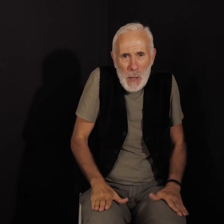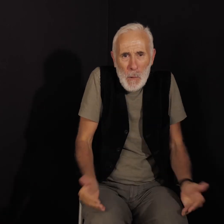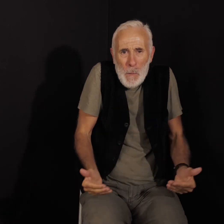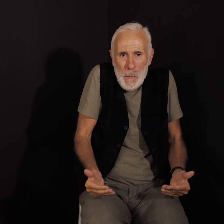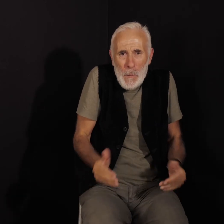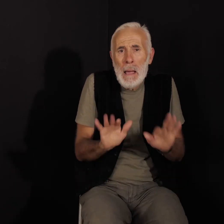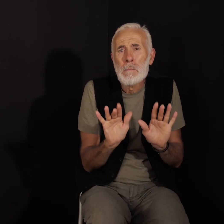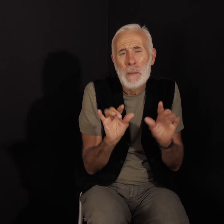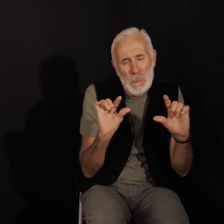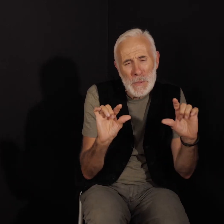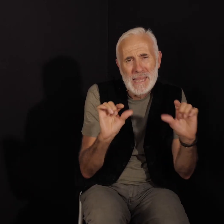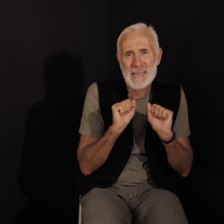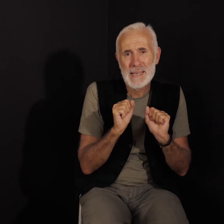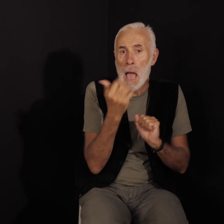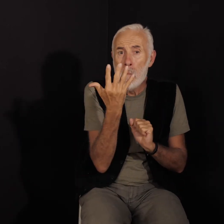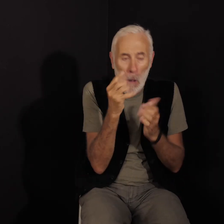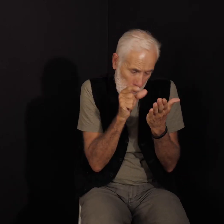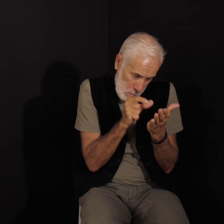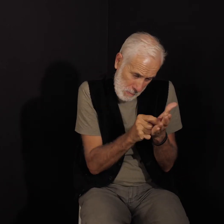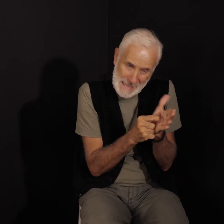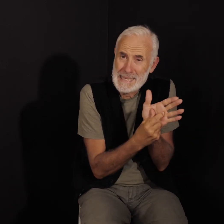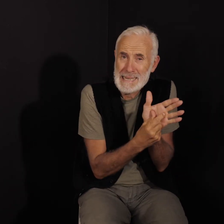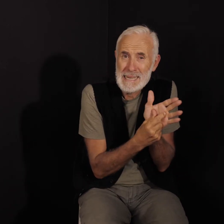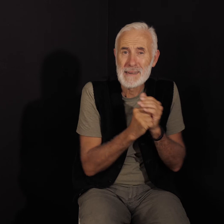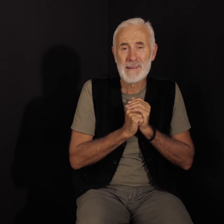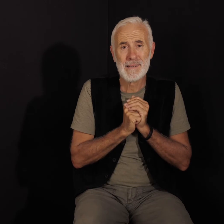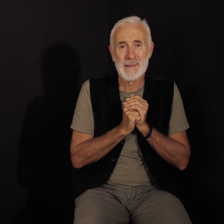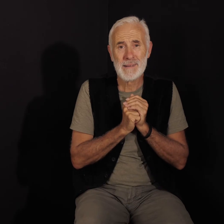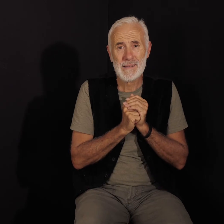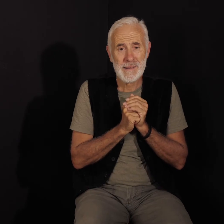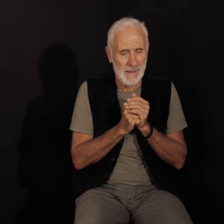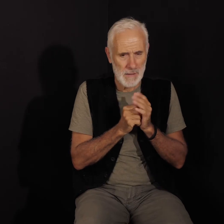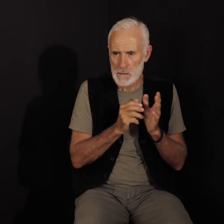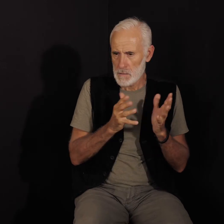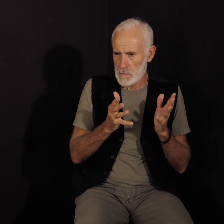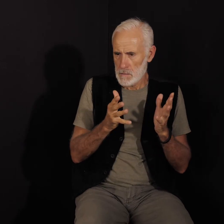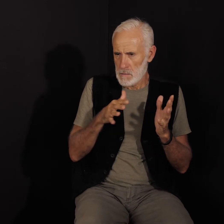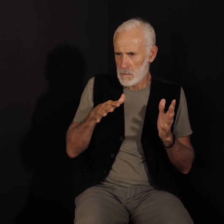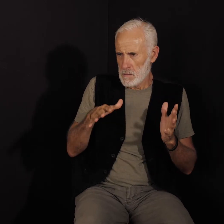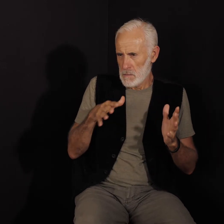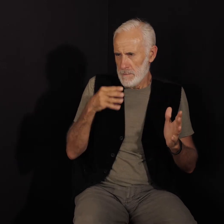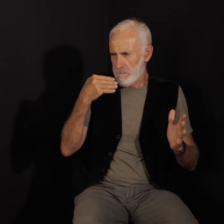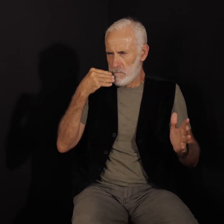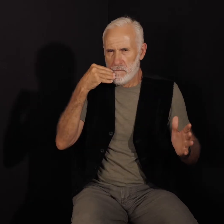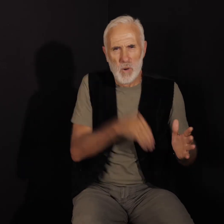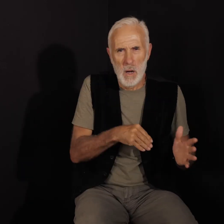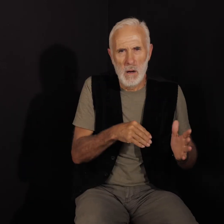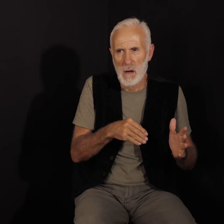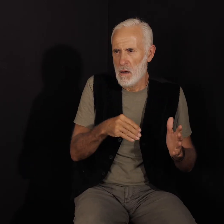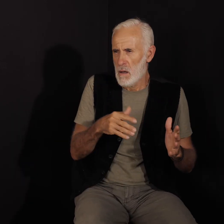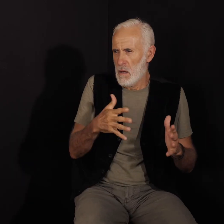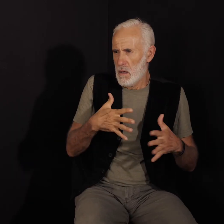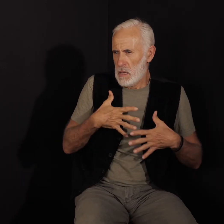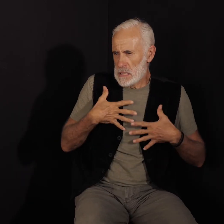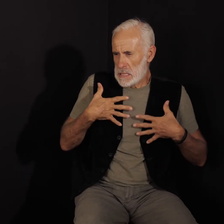pieds minuscules, mains qui tiennent dans sa main. Tout paraît froid, infiniment glacial.